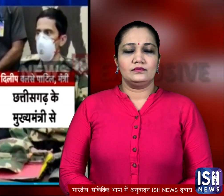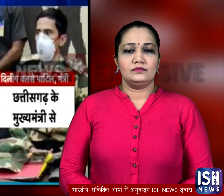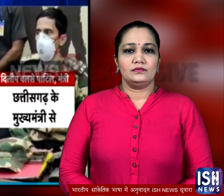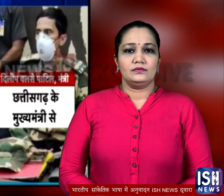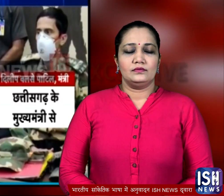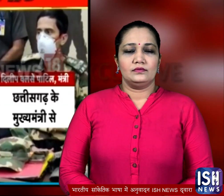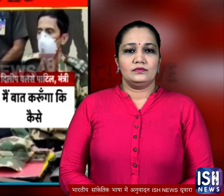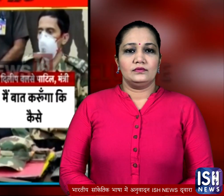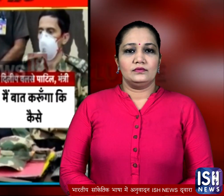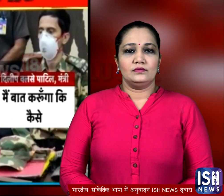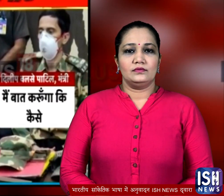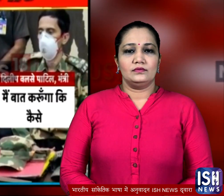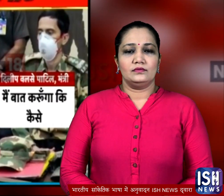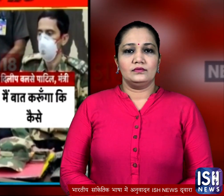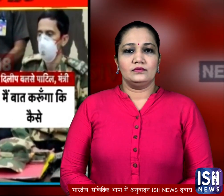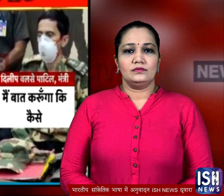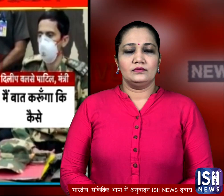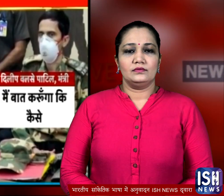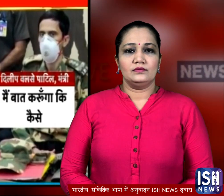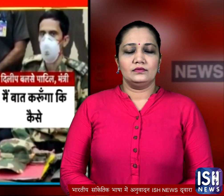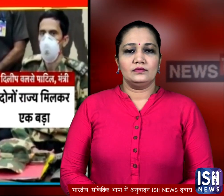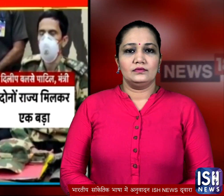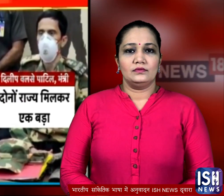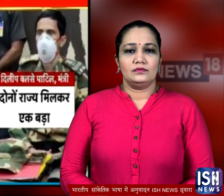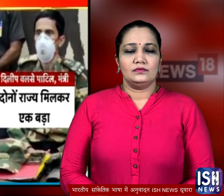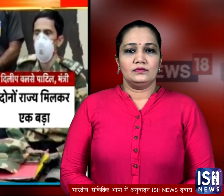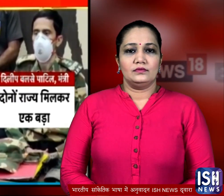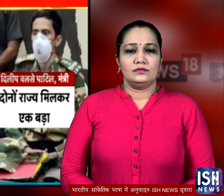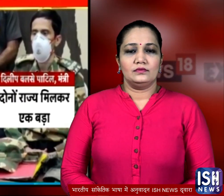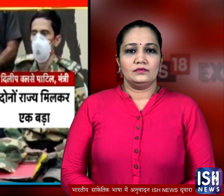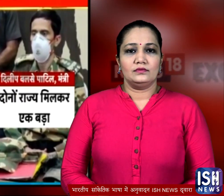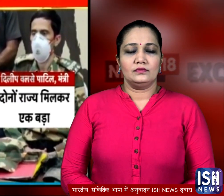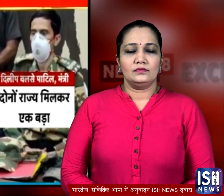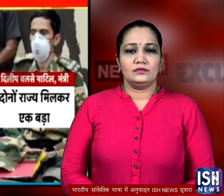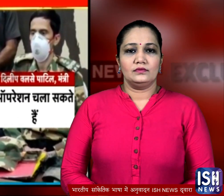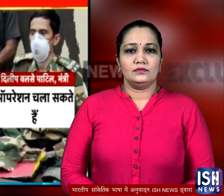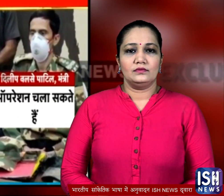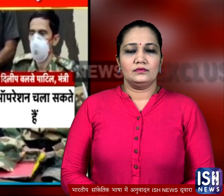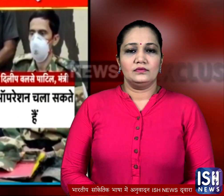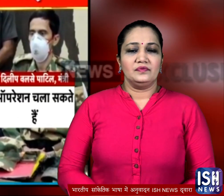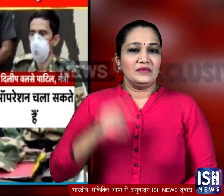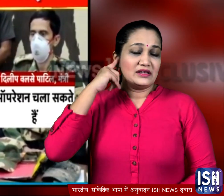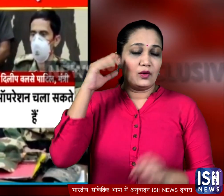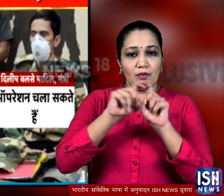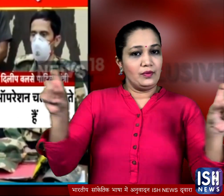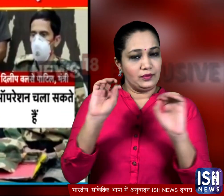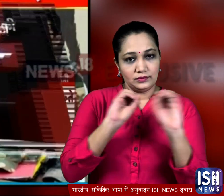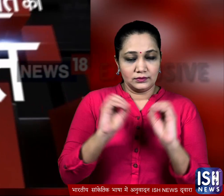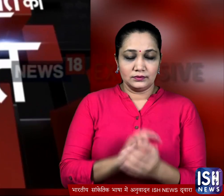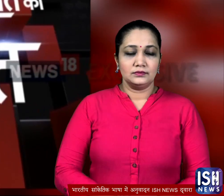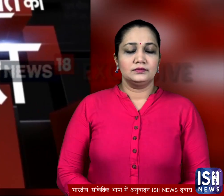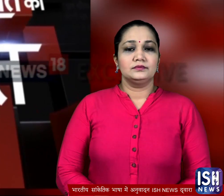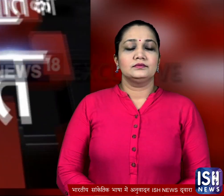छत्तीसगढ़च्या लोकांनी आपल्या सेवेत जर केलं पाहिजे त्याच्या संदर्भामध्ये सुद्धा आम्ही प्रयत्न करणार